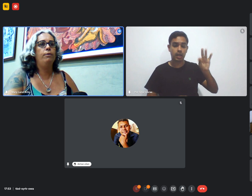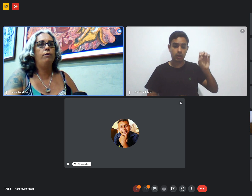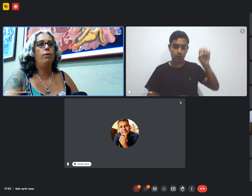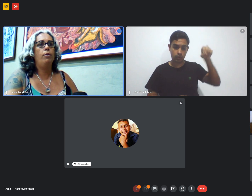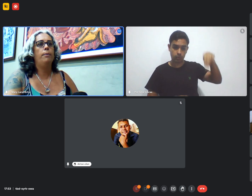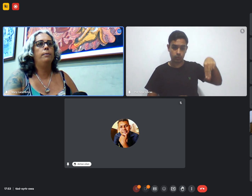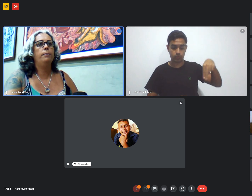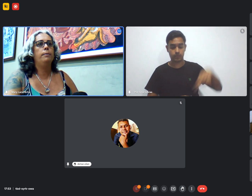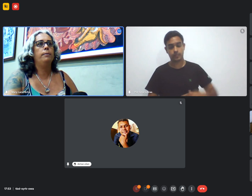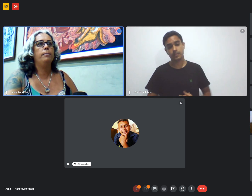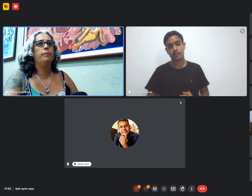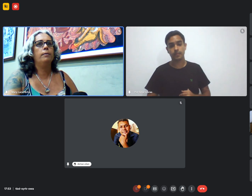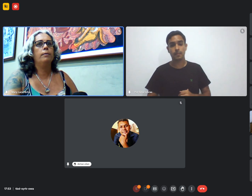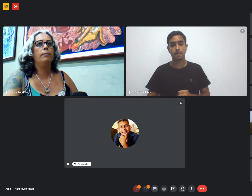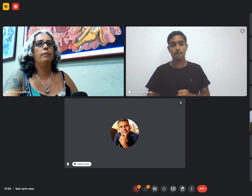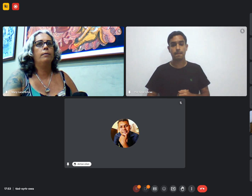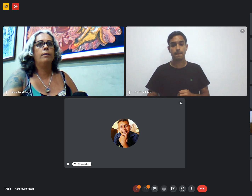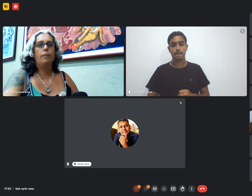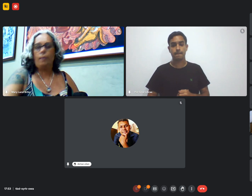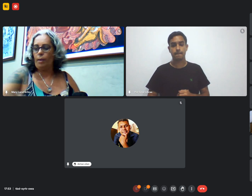por favor.